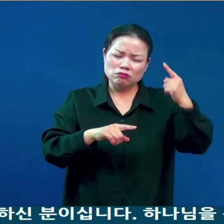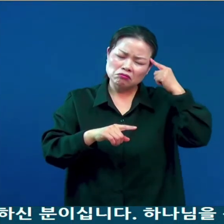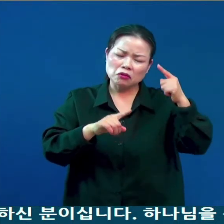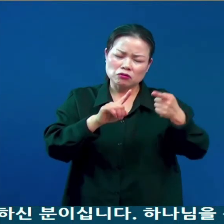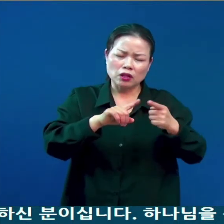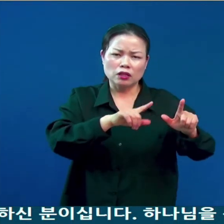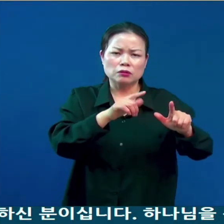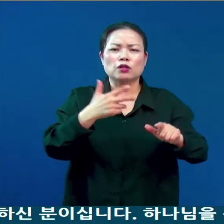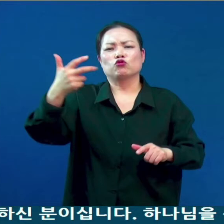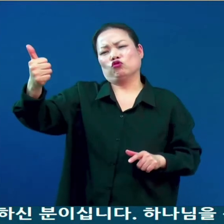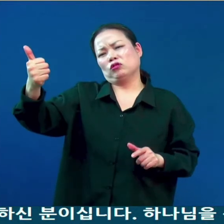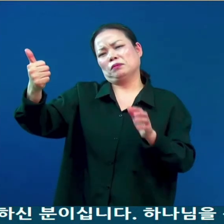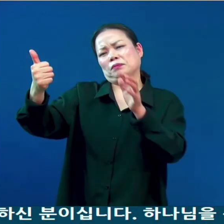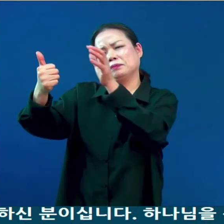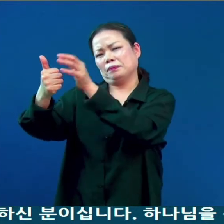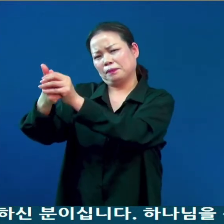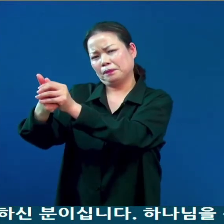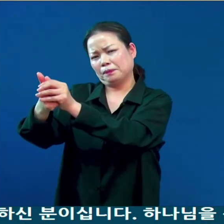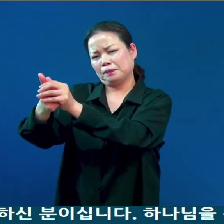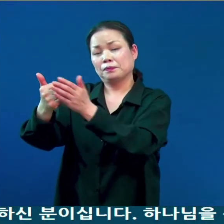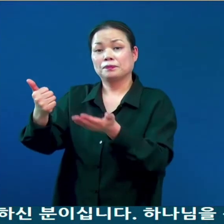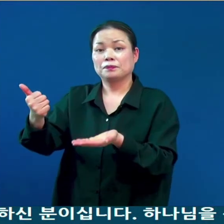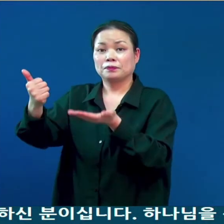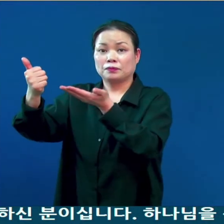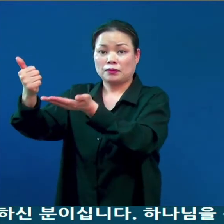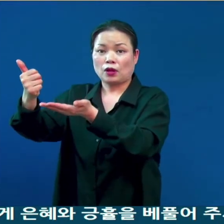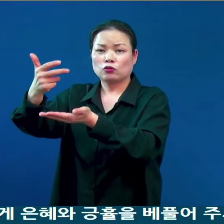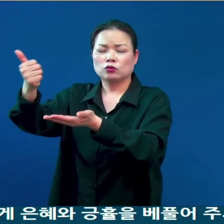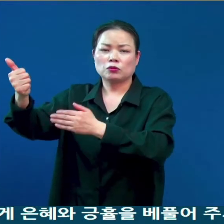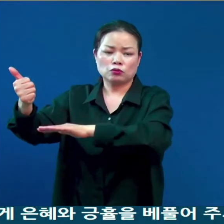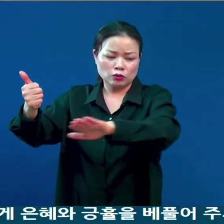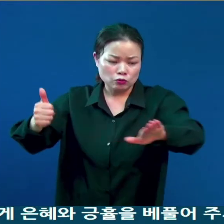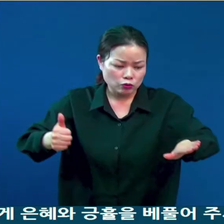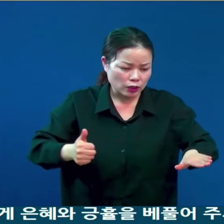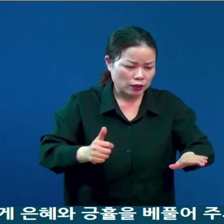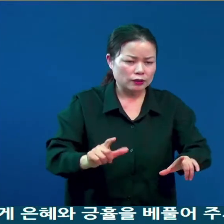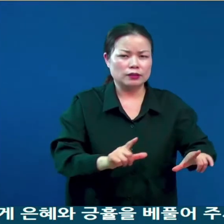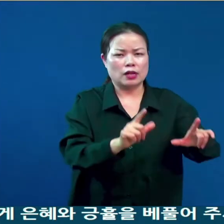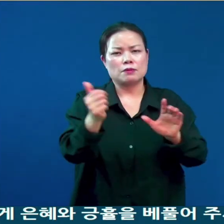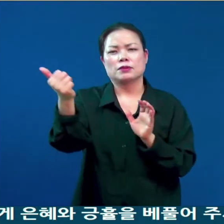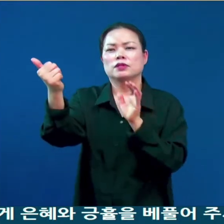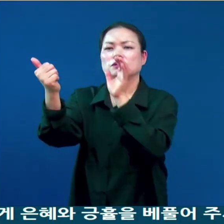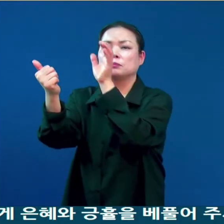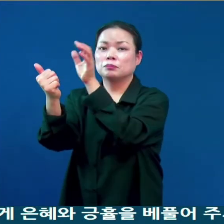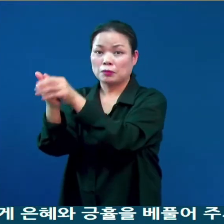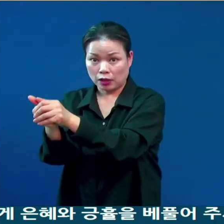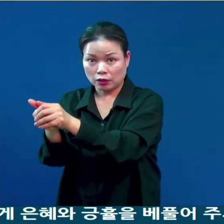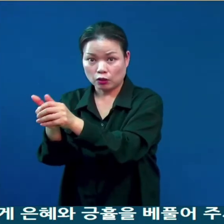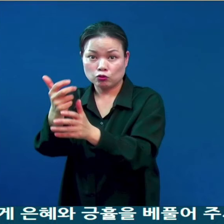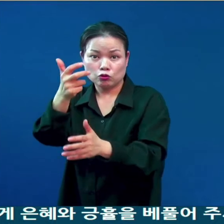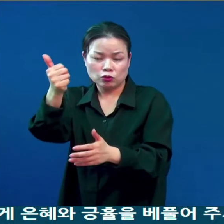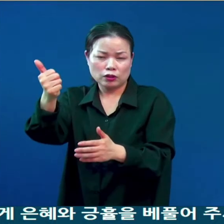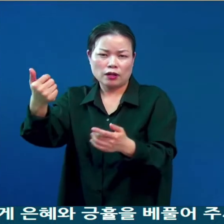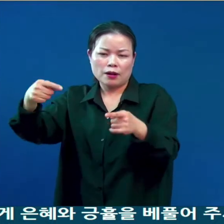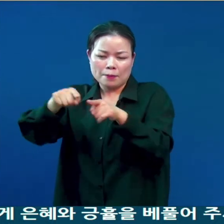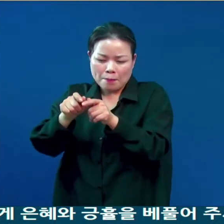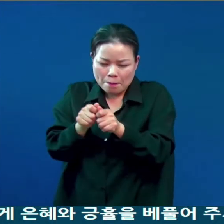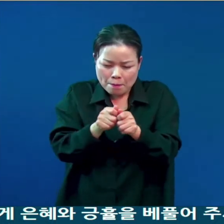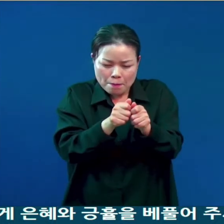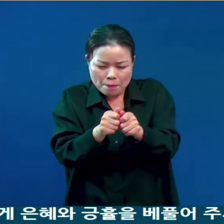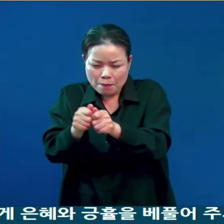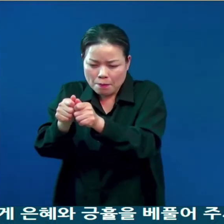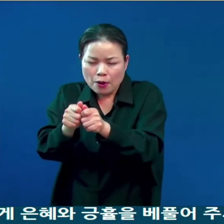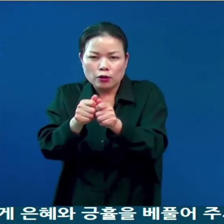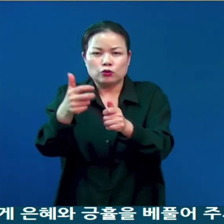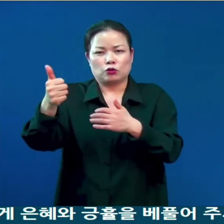달려 있습니다. 주님 손에 맡겨드립니다라고 주님 앞에 우리의 삶을 맡겨드려야 되는 것이고, 또 주님과 날마다 동행하며